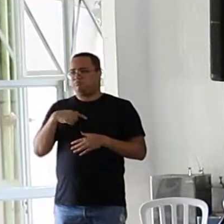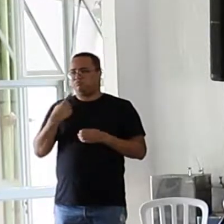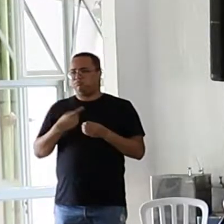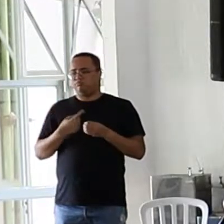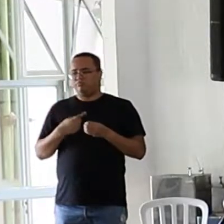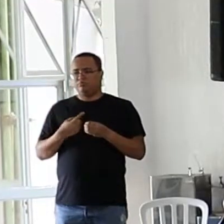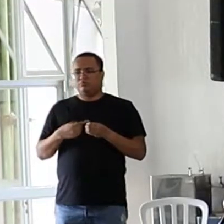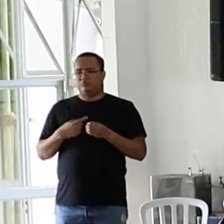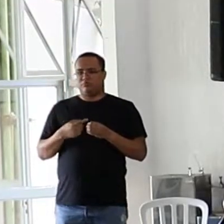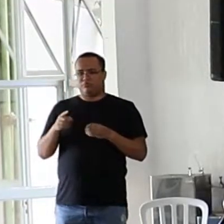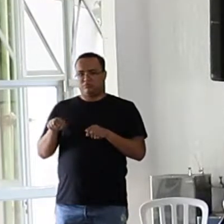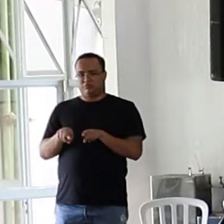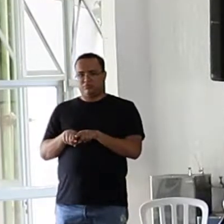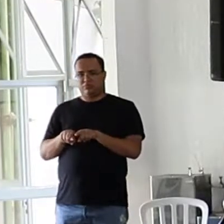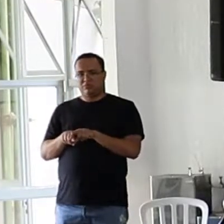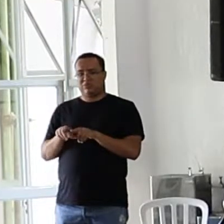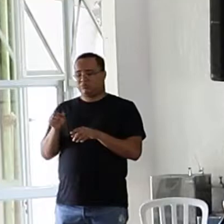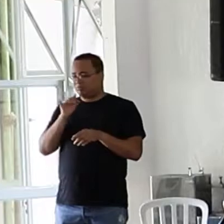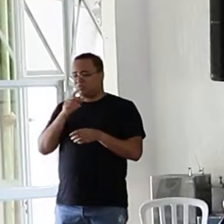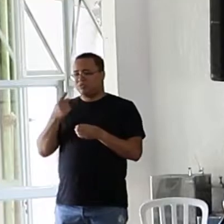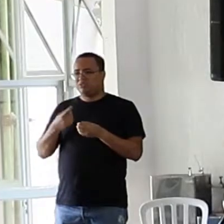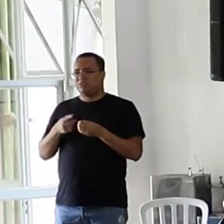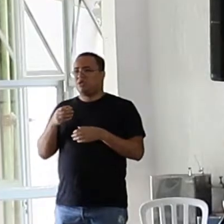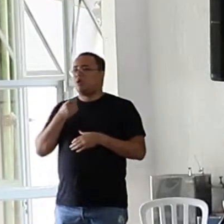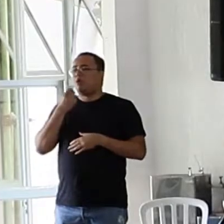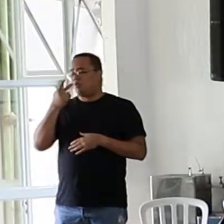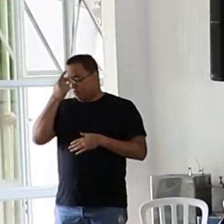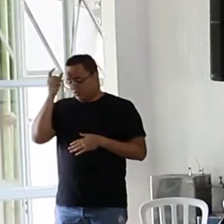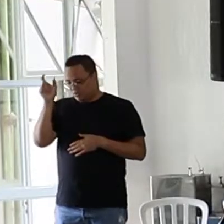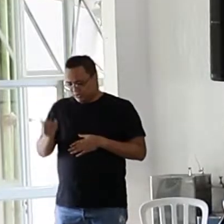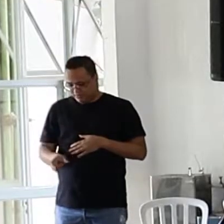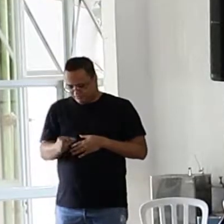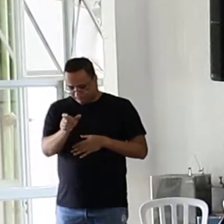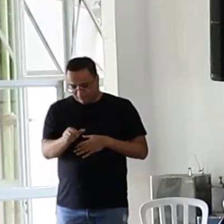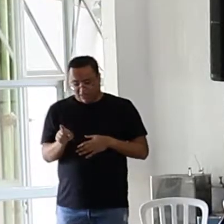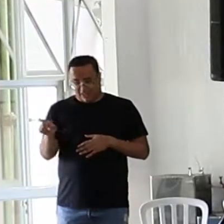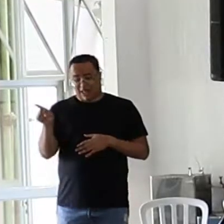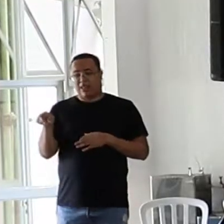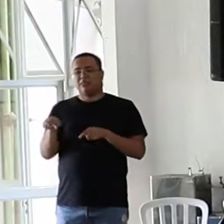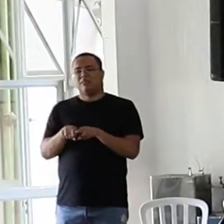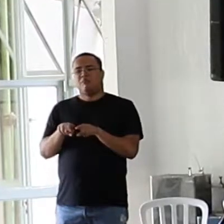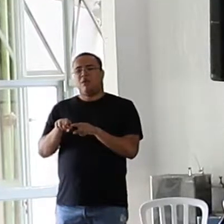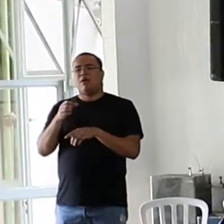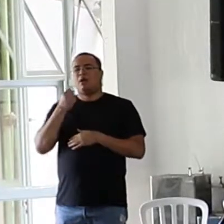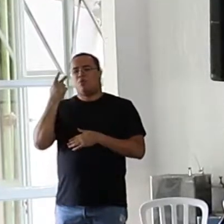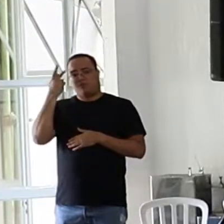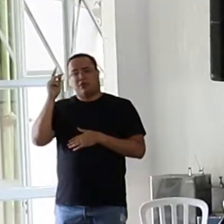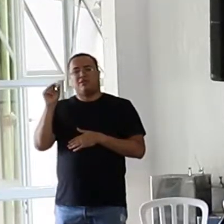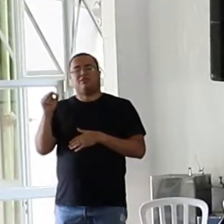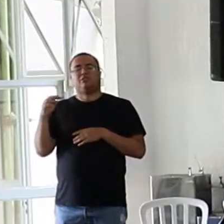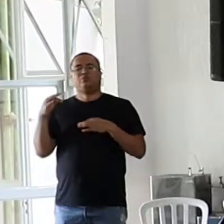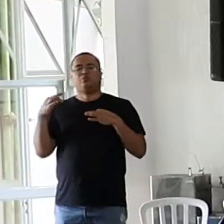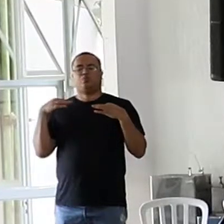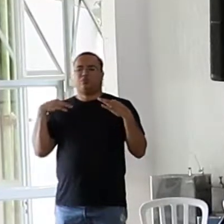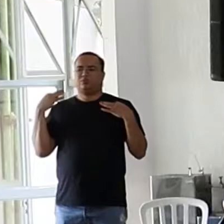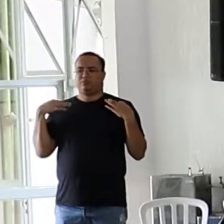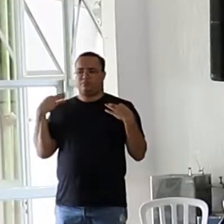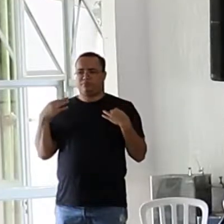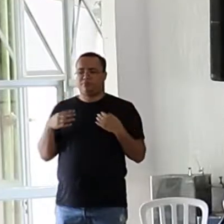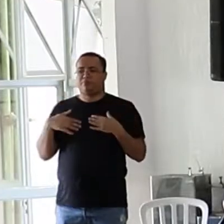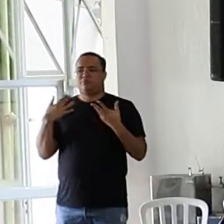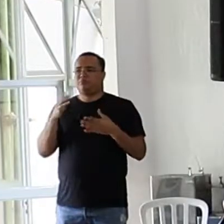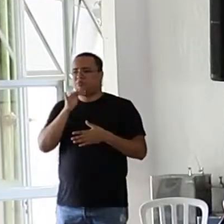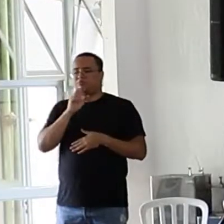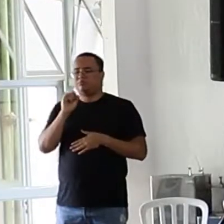que tem o inteligência nos processos que as coisas sejam mais céleres e os serviços sejam melhor prestados é para isso que se